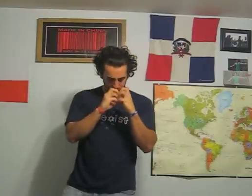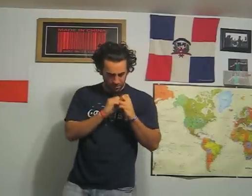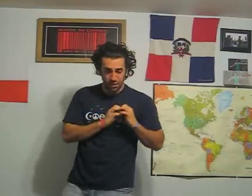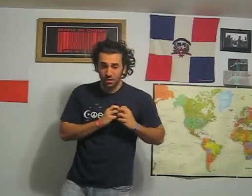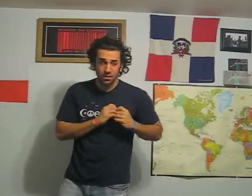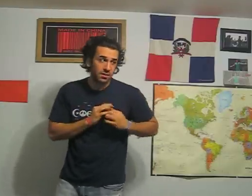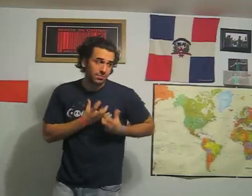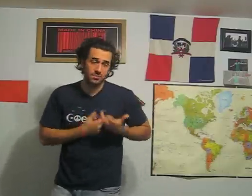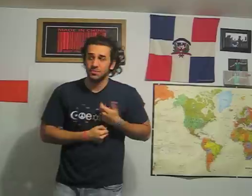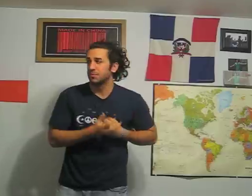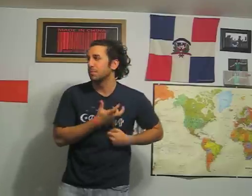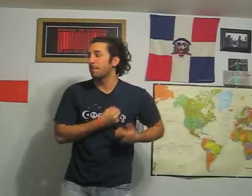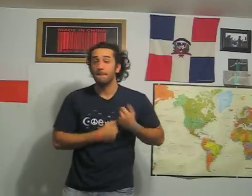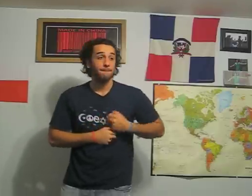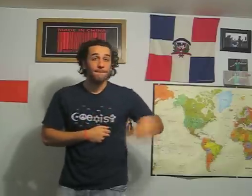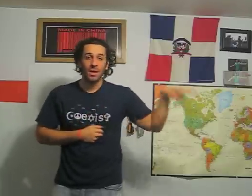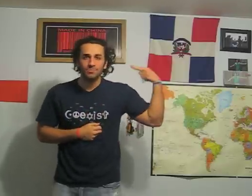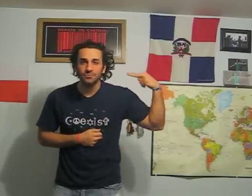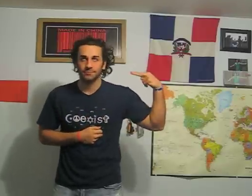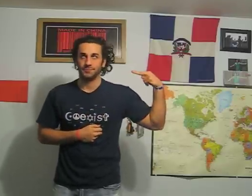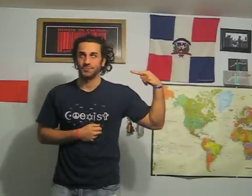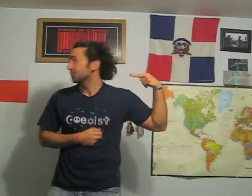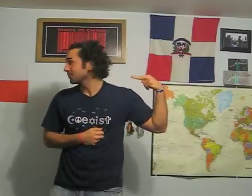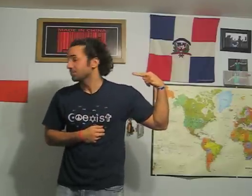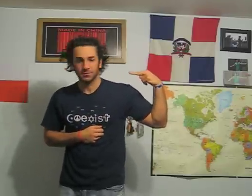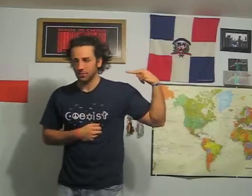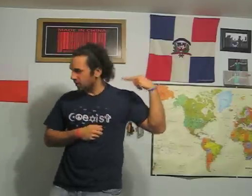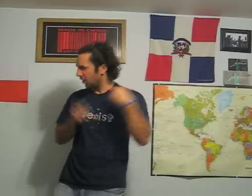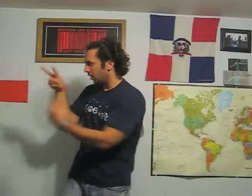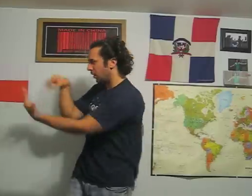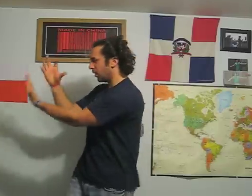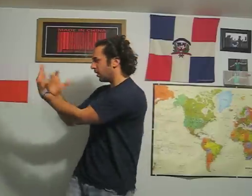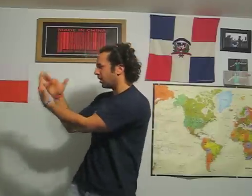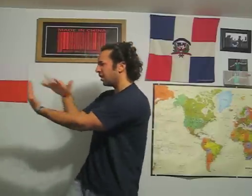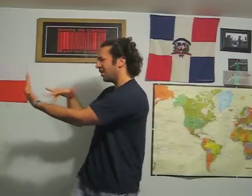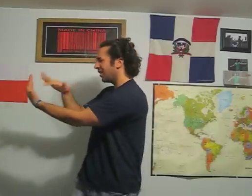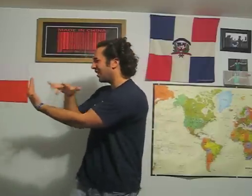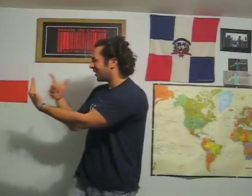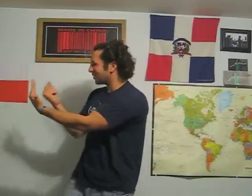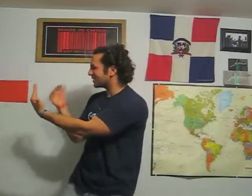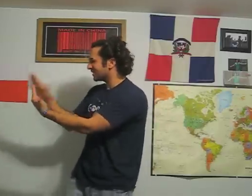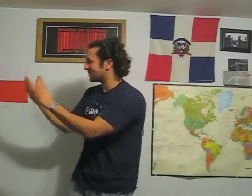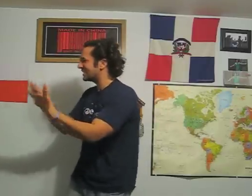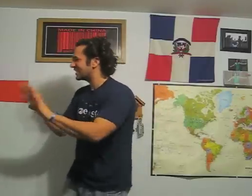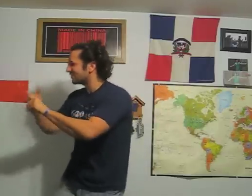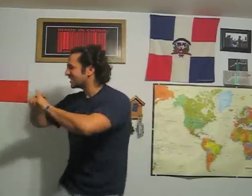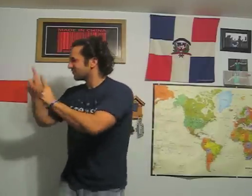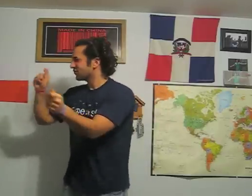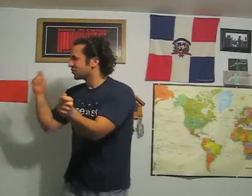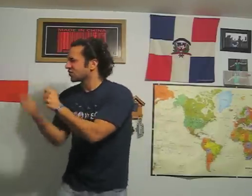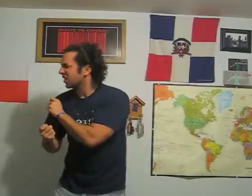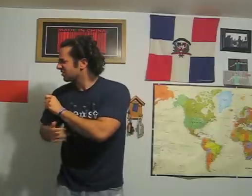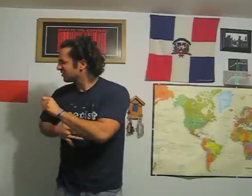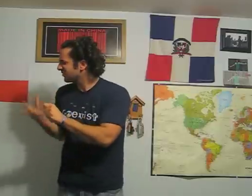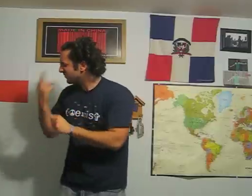Tú te me quedas viendo y me preguntas si algo me está